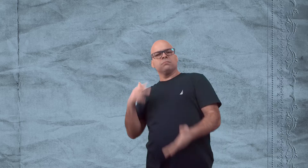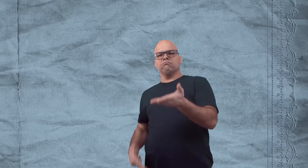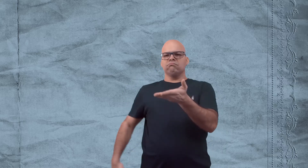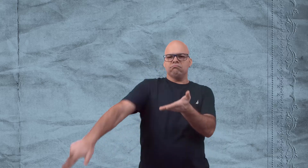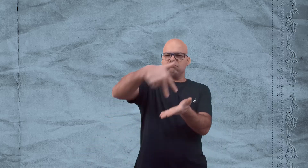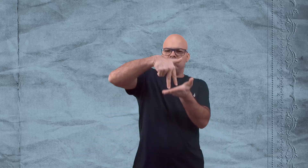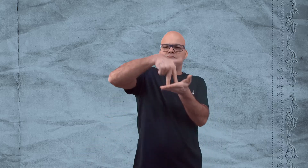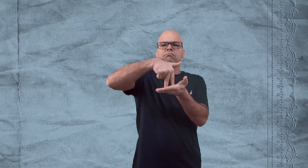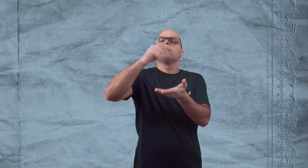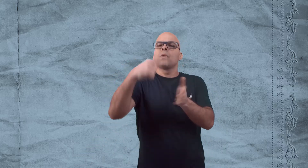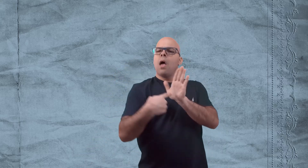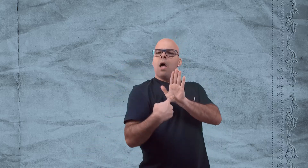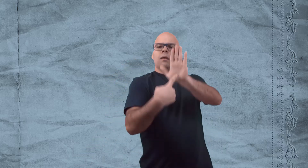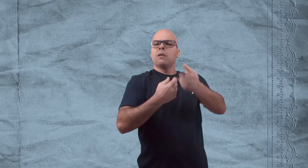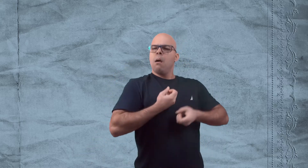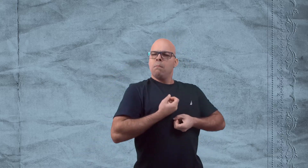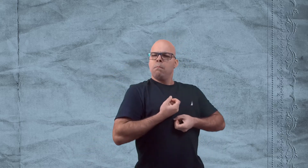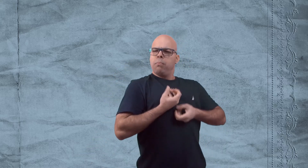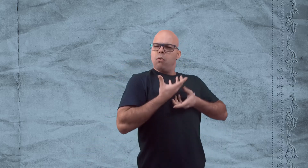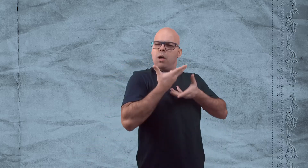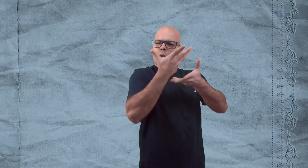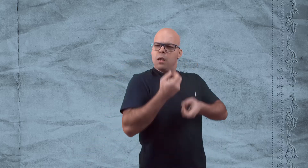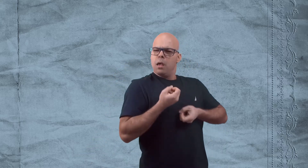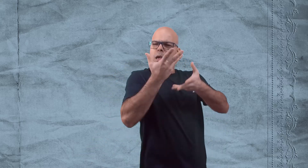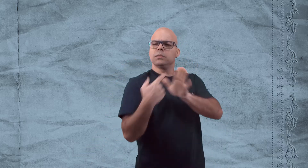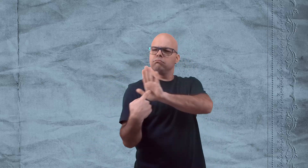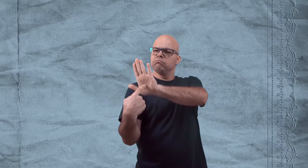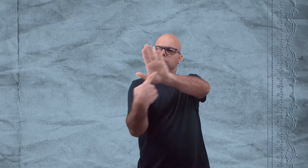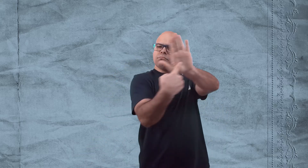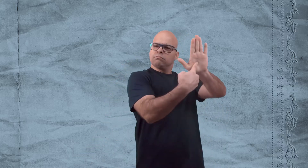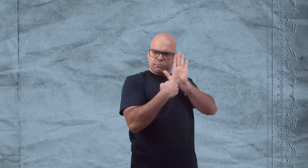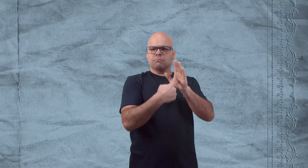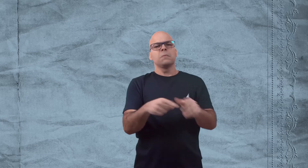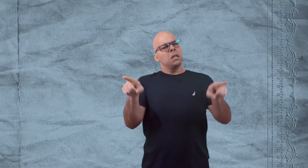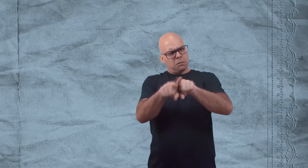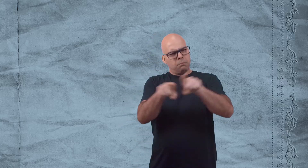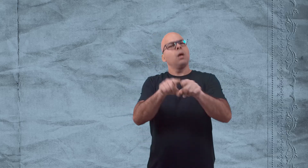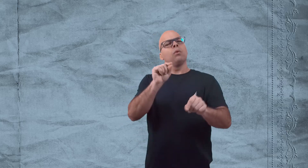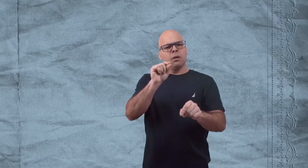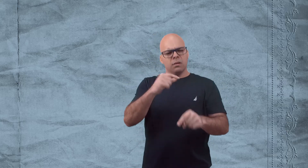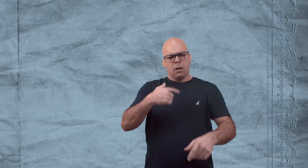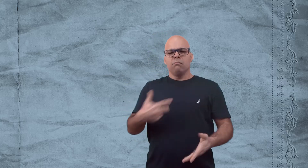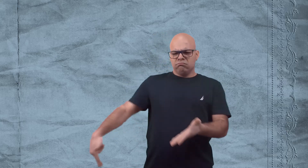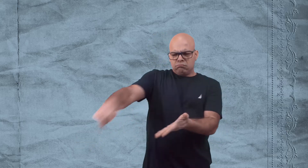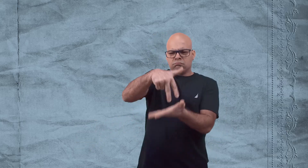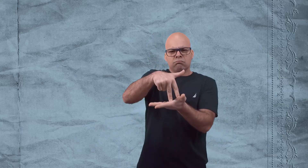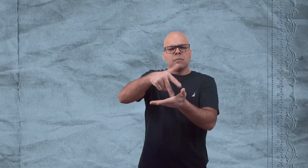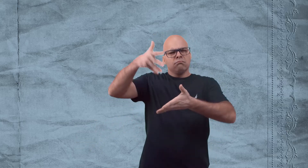Louise apresentava suas poesias para o público em língua de sinais. E assim, ela se destacava